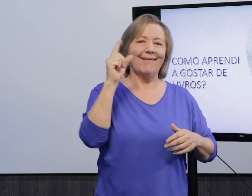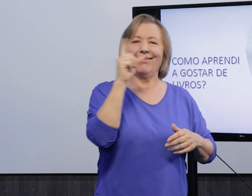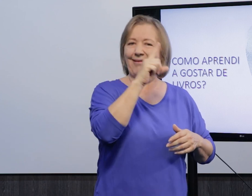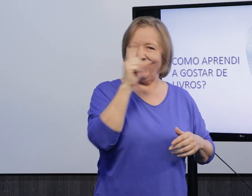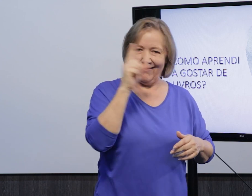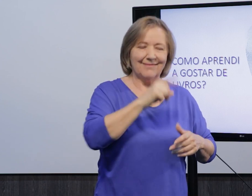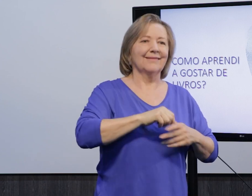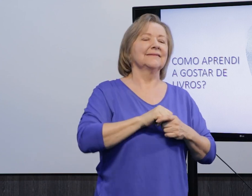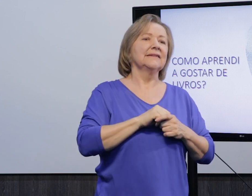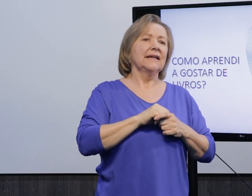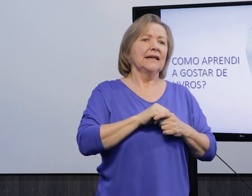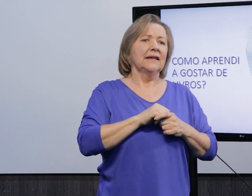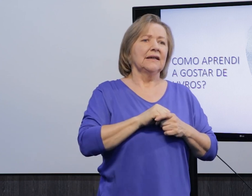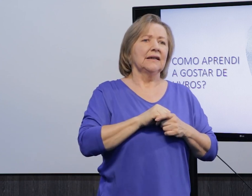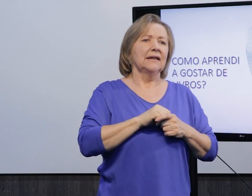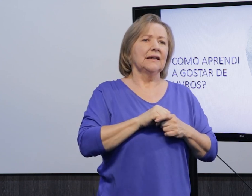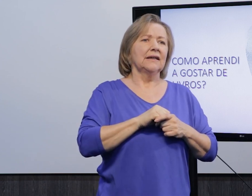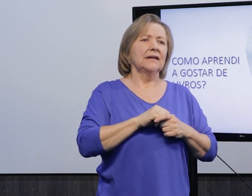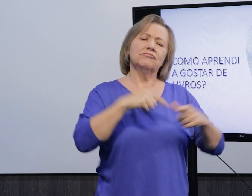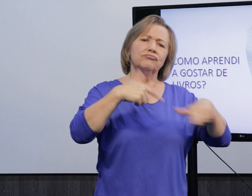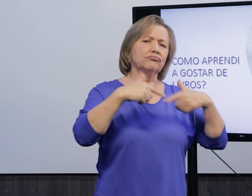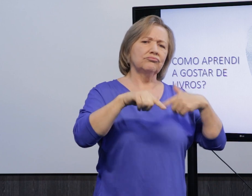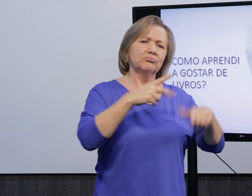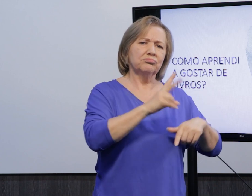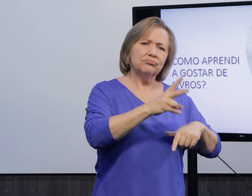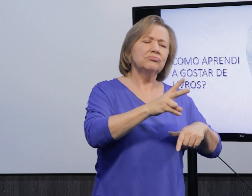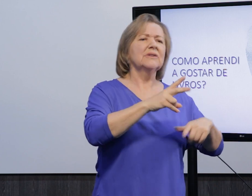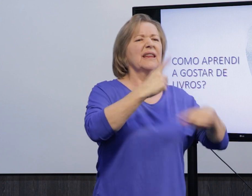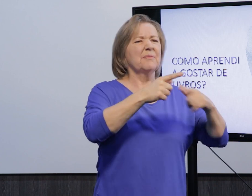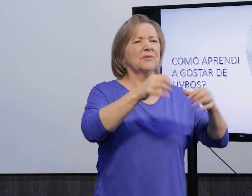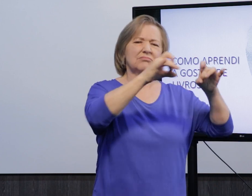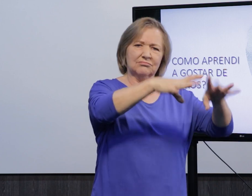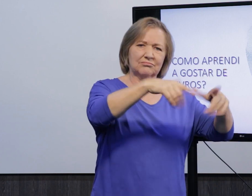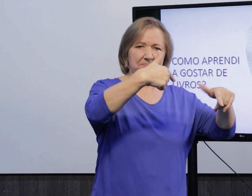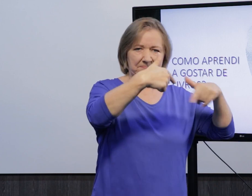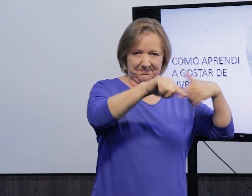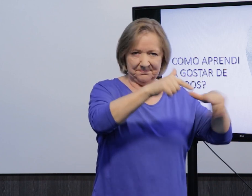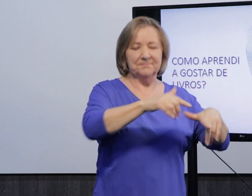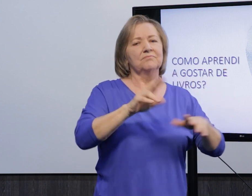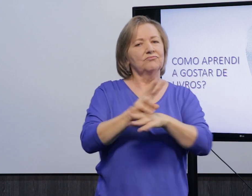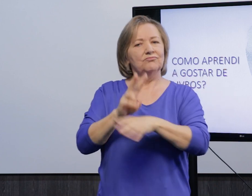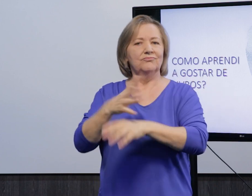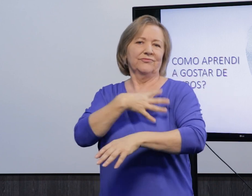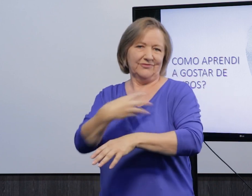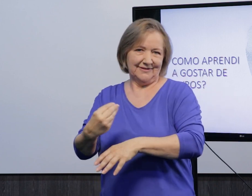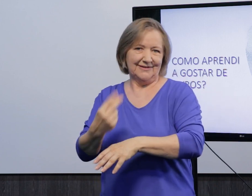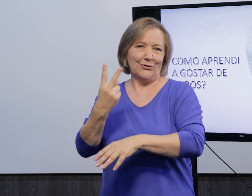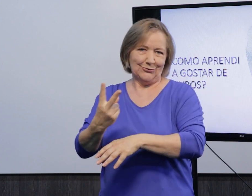Esses são os sinais delas né e continuei trabalhando né Depois Abandonei meu trabalho lá e fui cuidar das minhas filhas certo